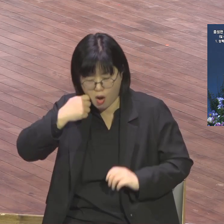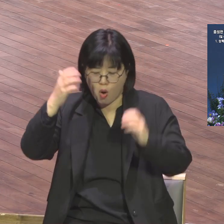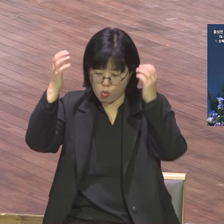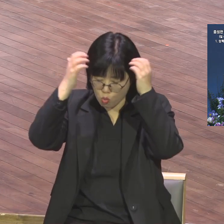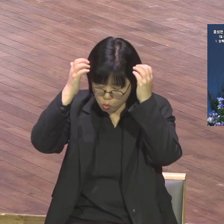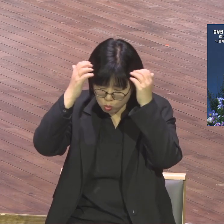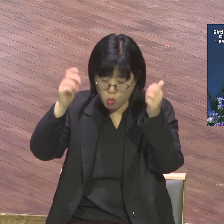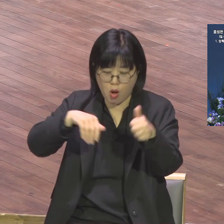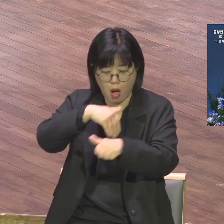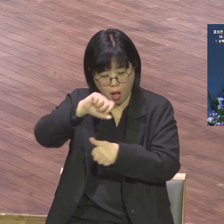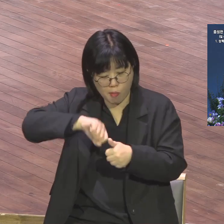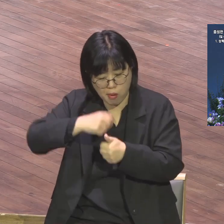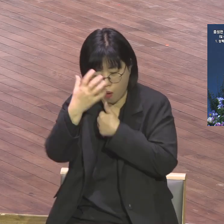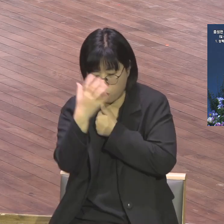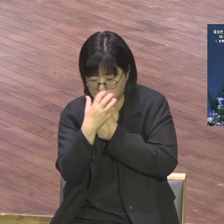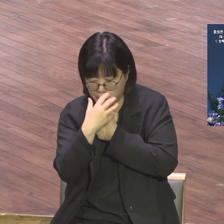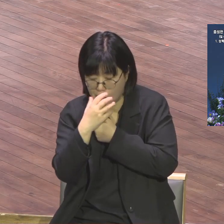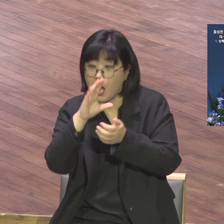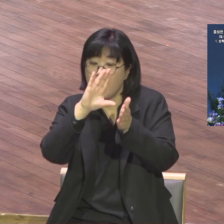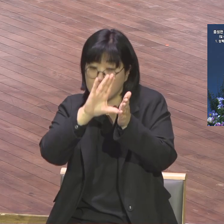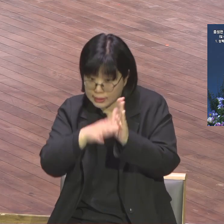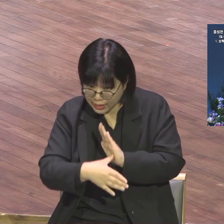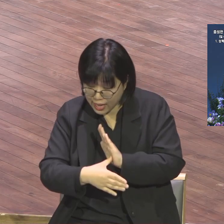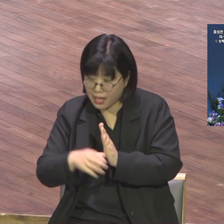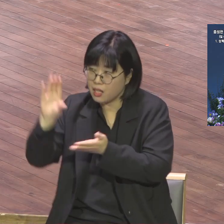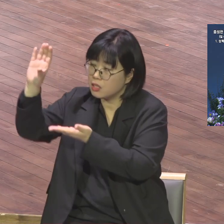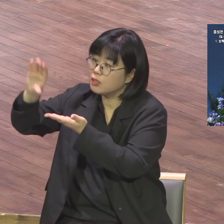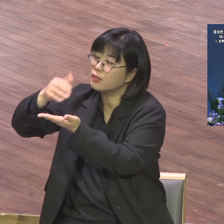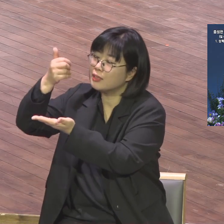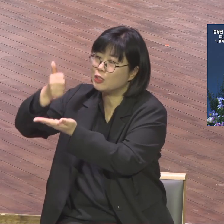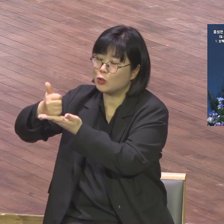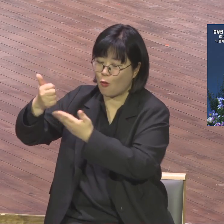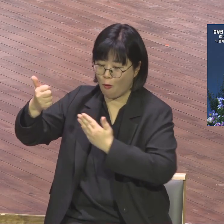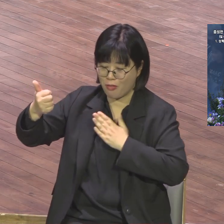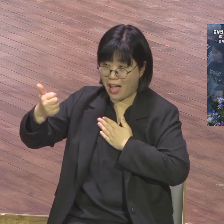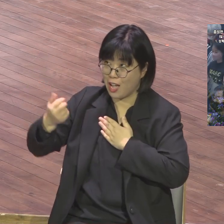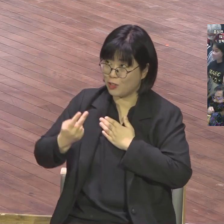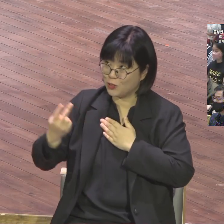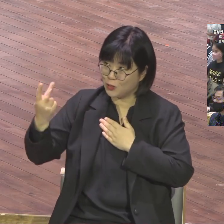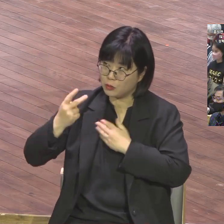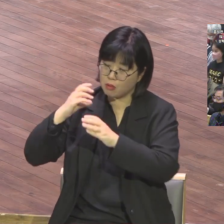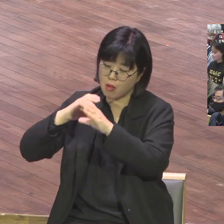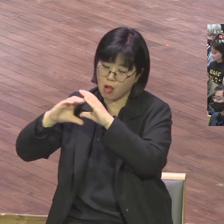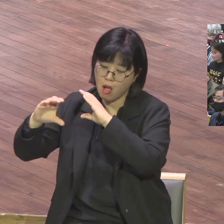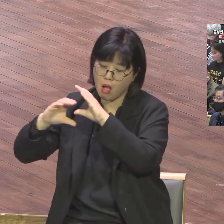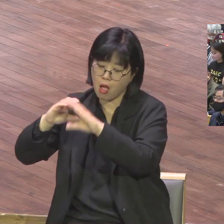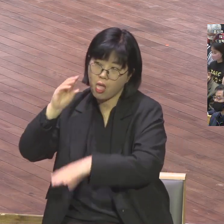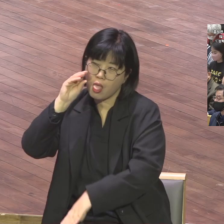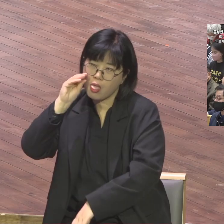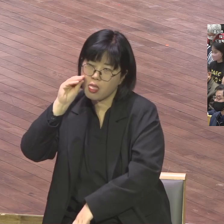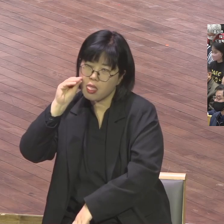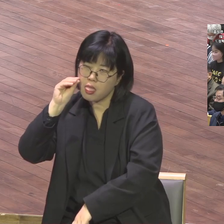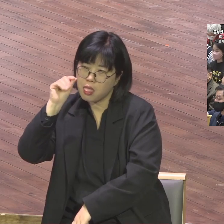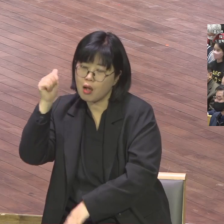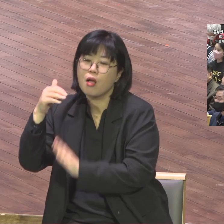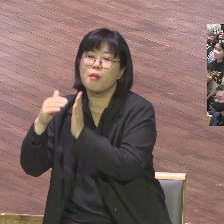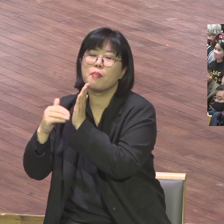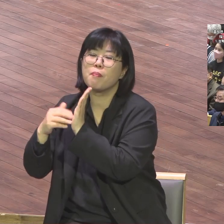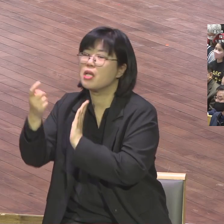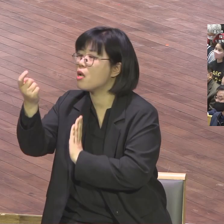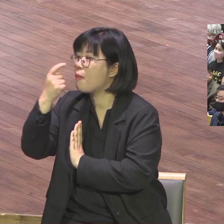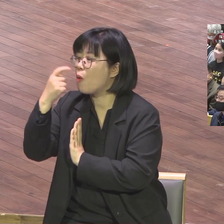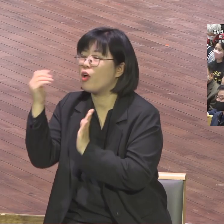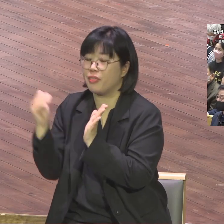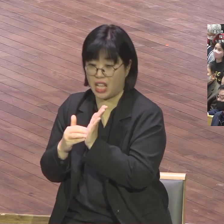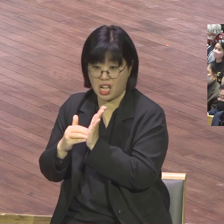처했을 때 예수 그리스도와 진정한 소통이 이루어졌다. 이거예요. 그리스도